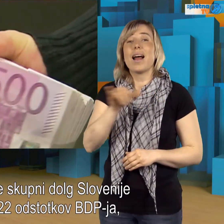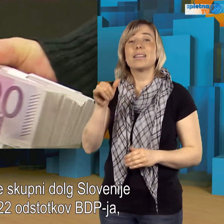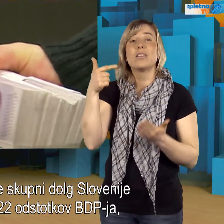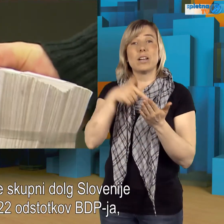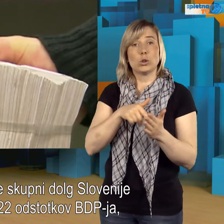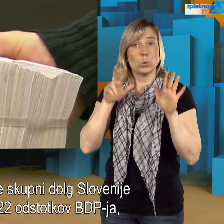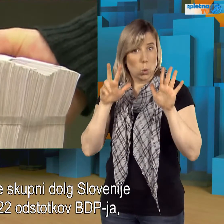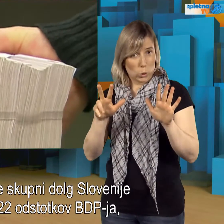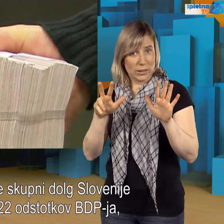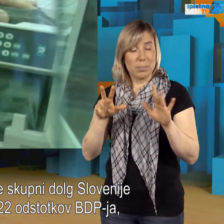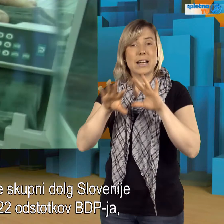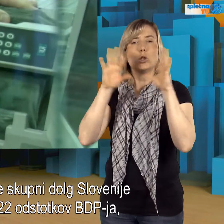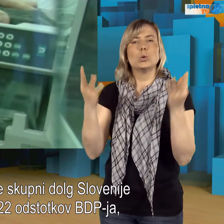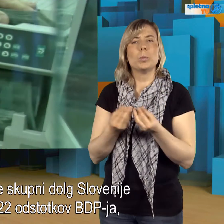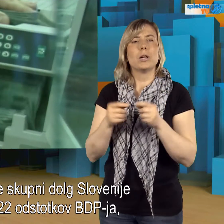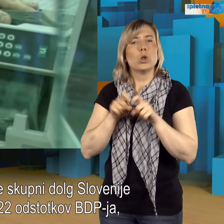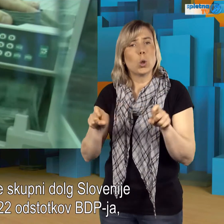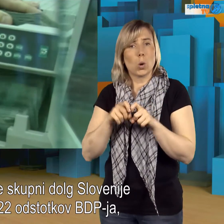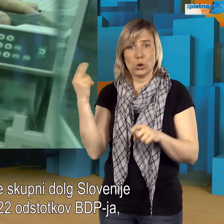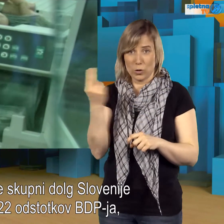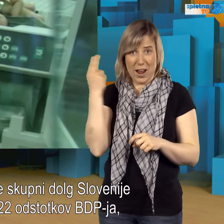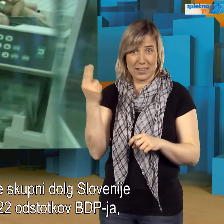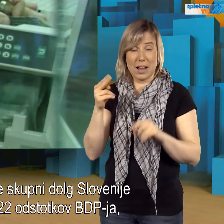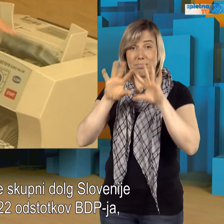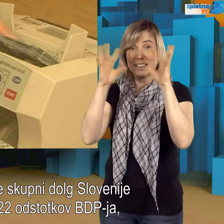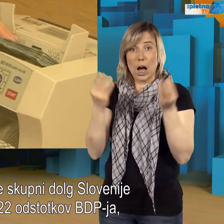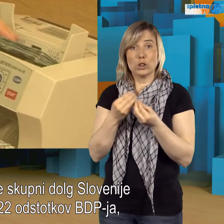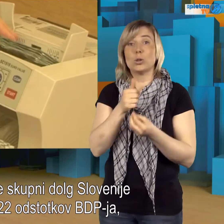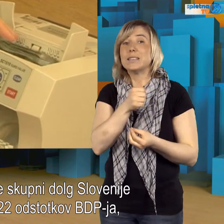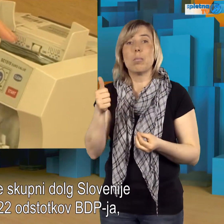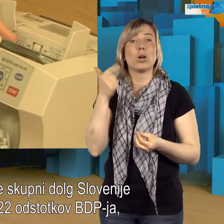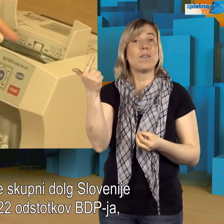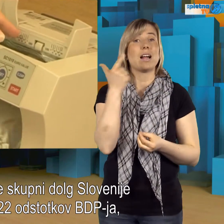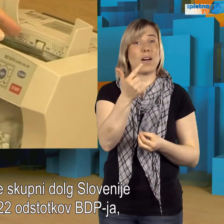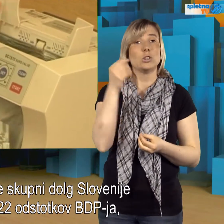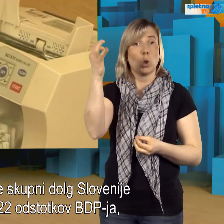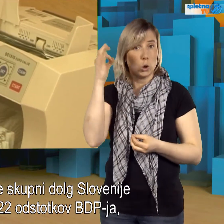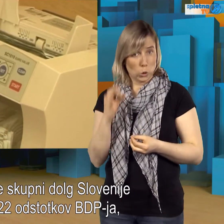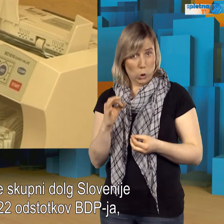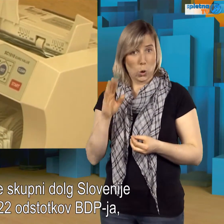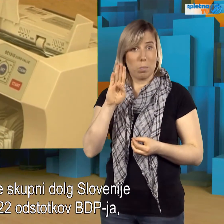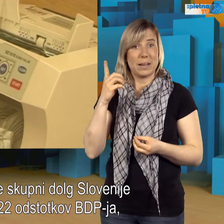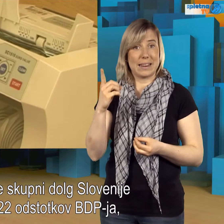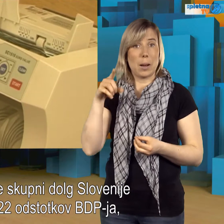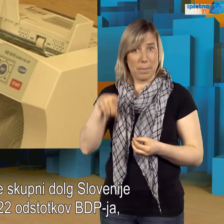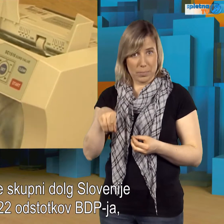Leta 2008 je skupni dolg Slovenije znašal le 22% BDP-ja, leta 2013 pa